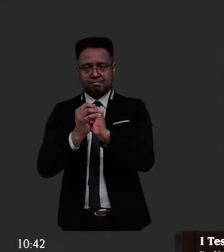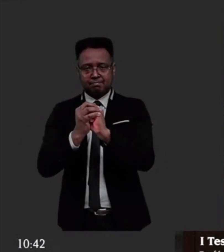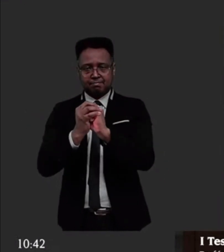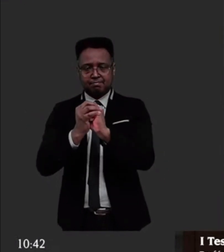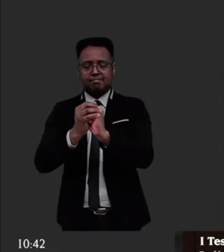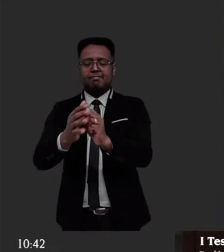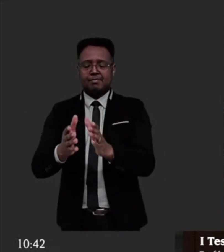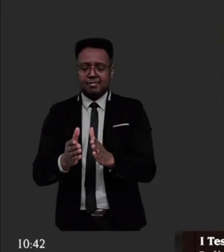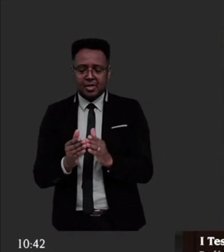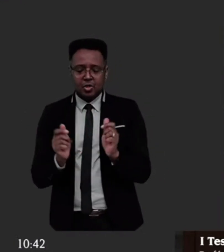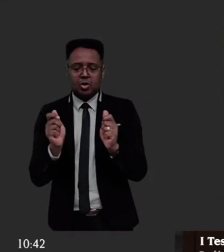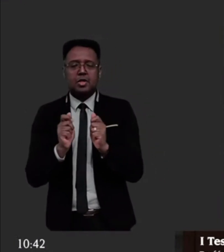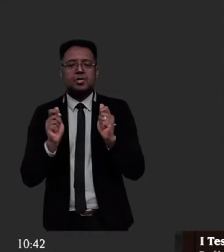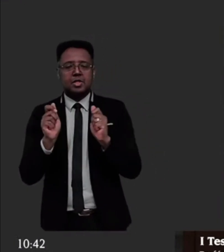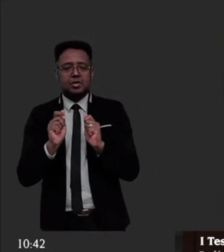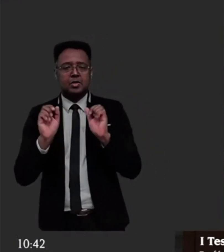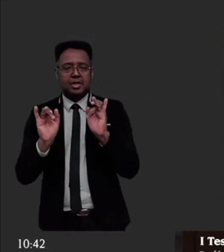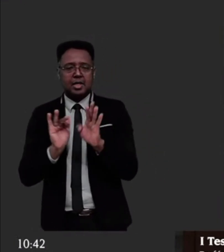Amém. Glória a Jesus.